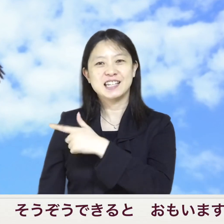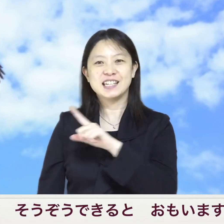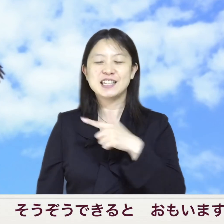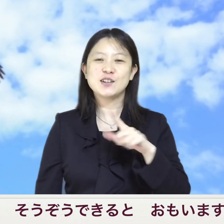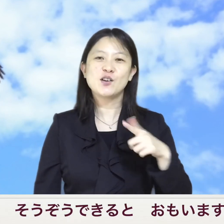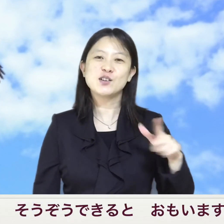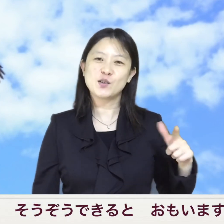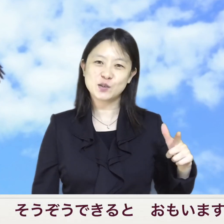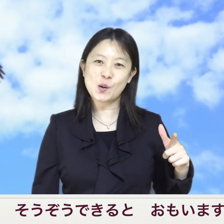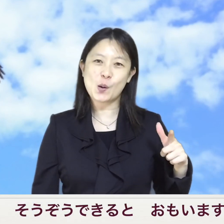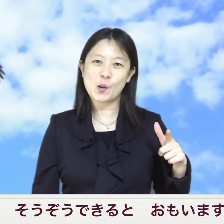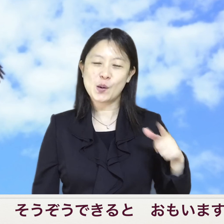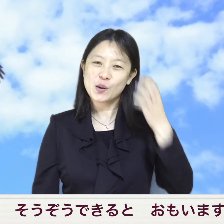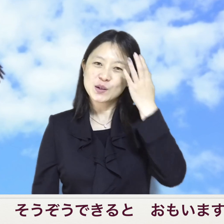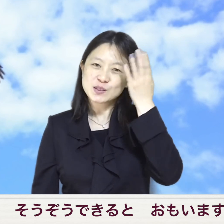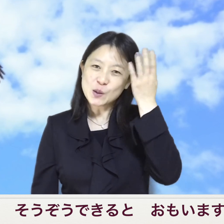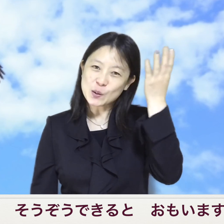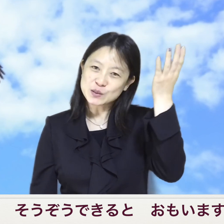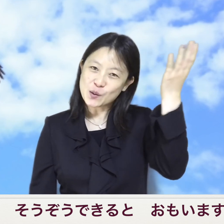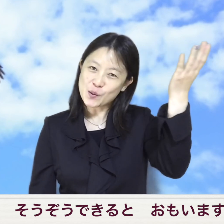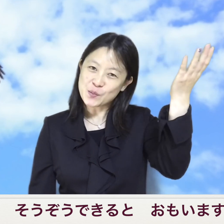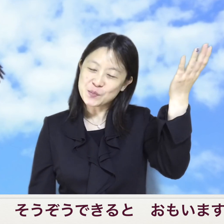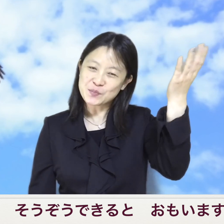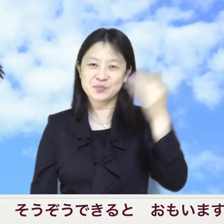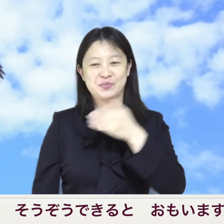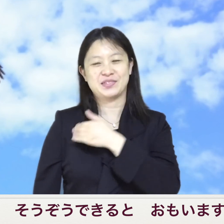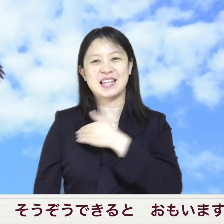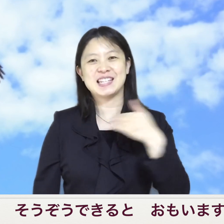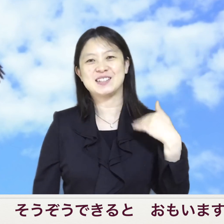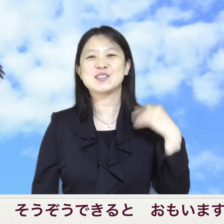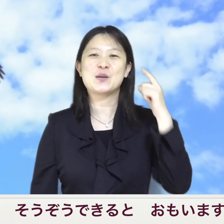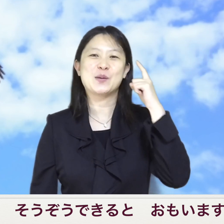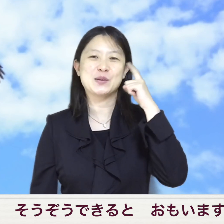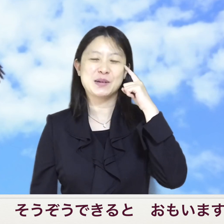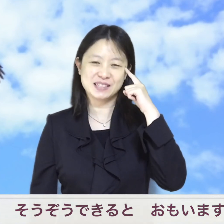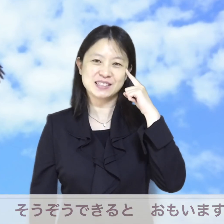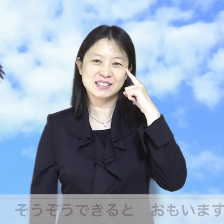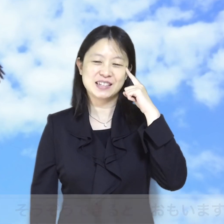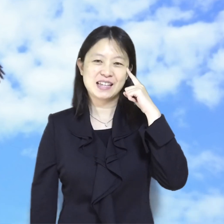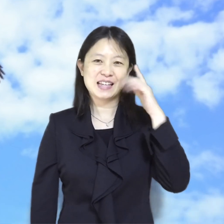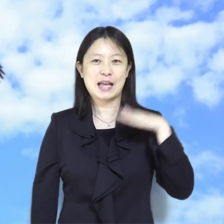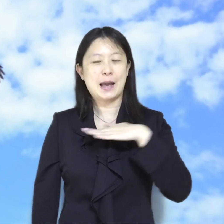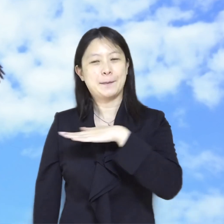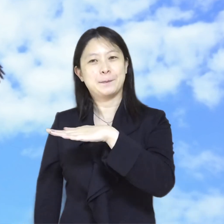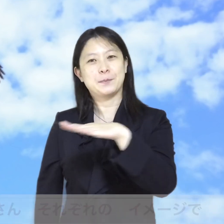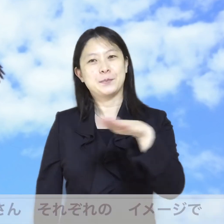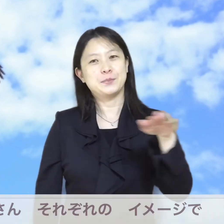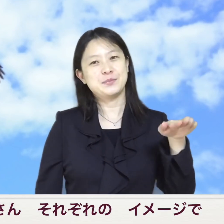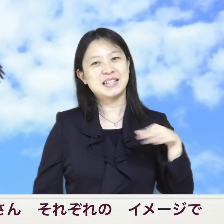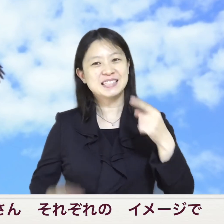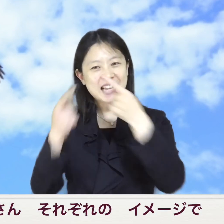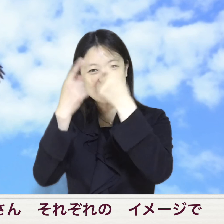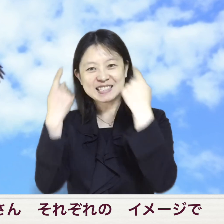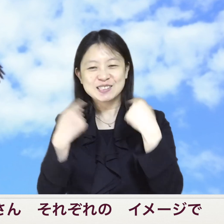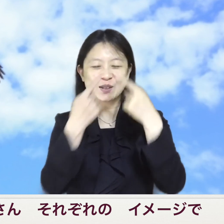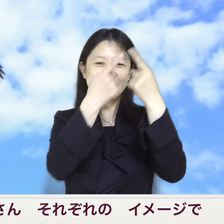いろいろと想像できると思います。皆さんそれぞ